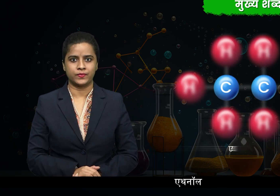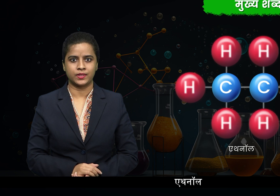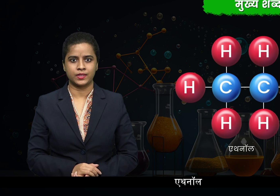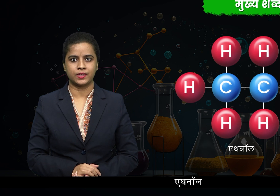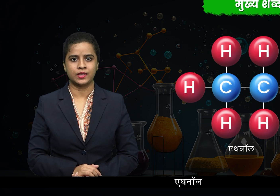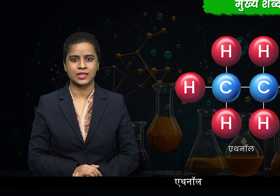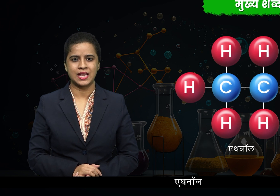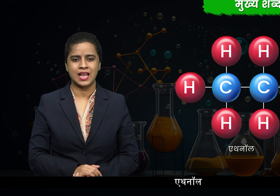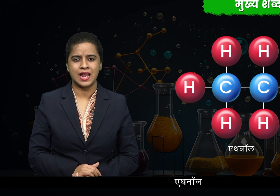एथेनॉल,